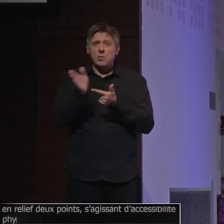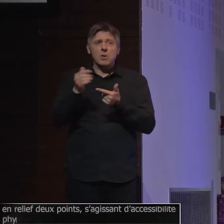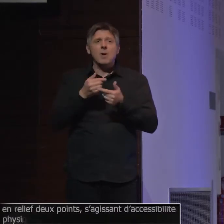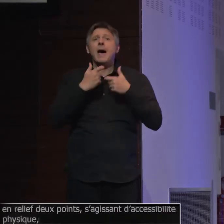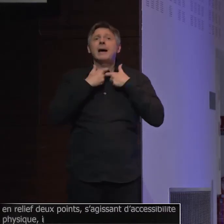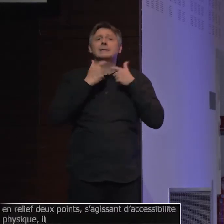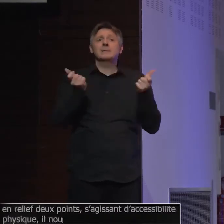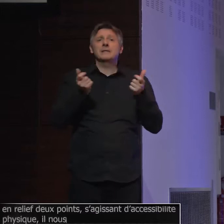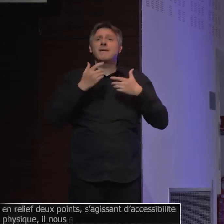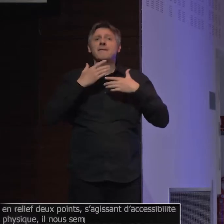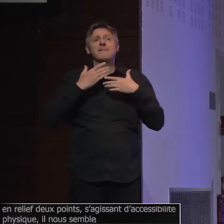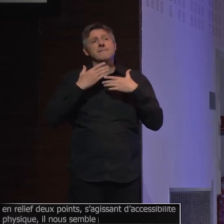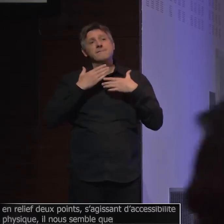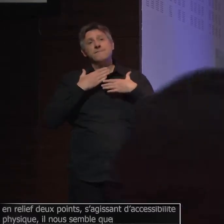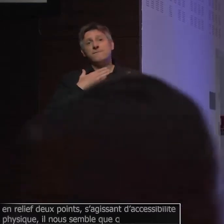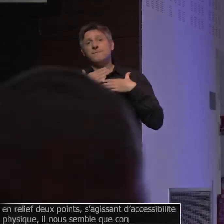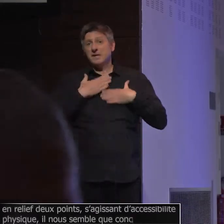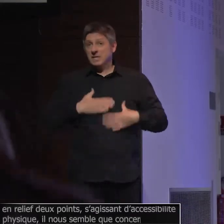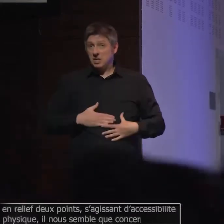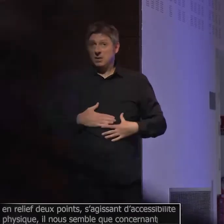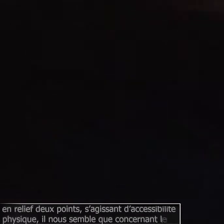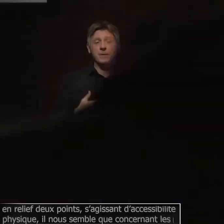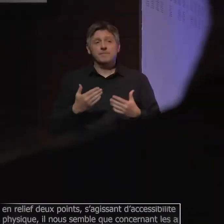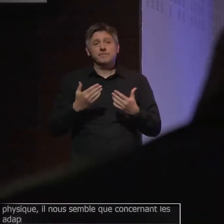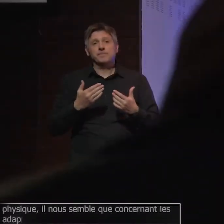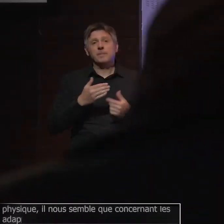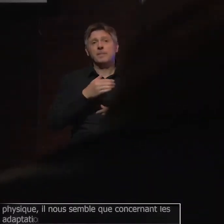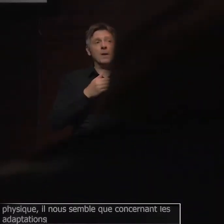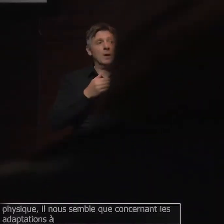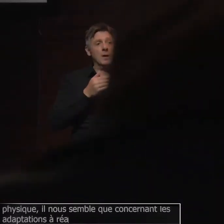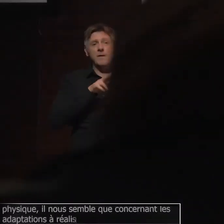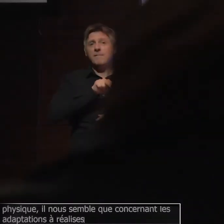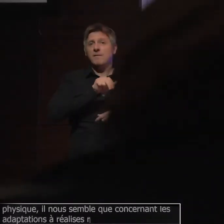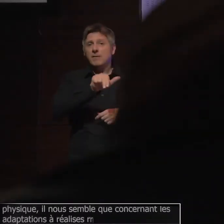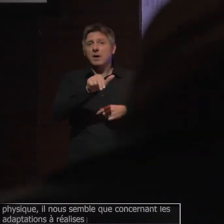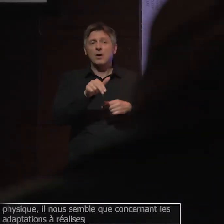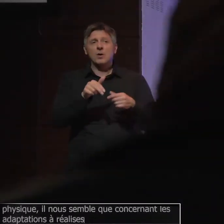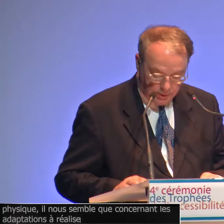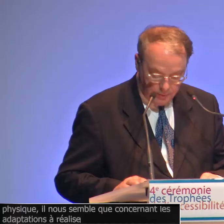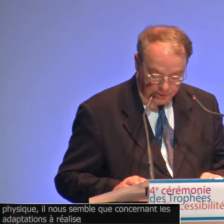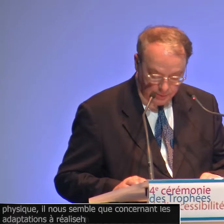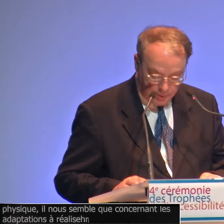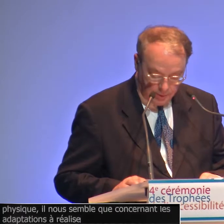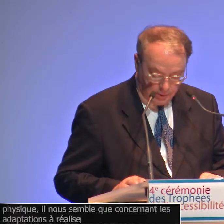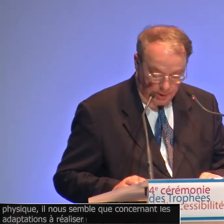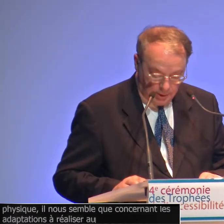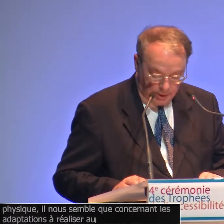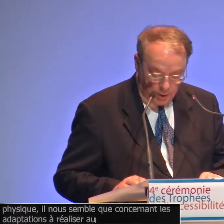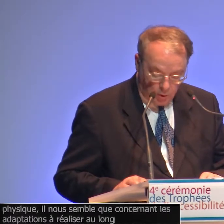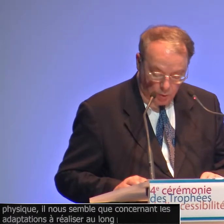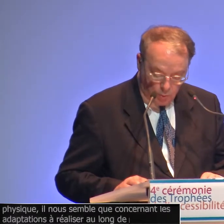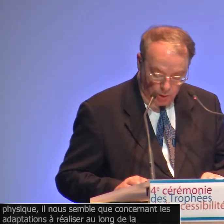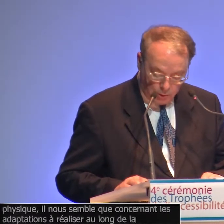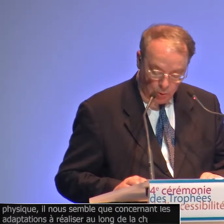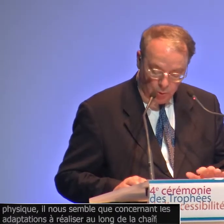de l'accessibilité physique, il nous semble que concernant les adaptations à réaliser au long de la chaîne de déplacement,